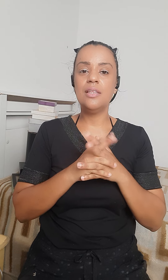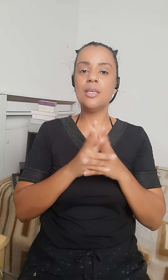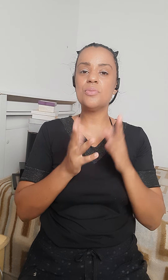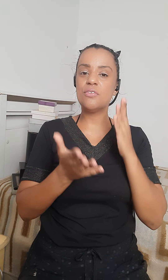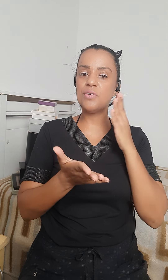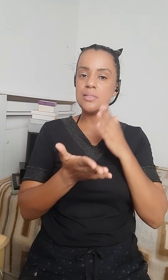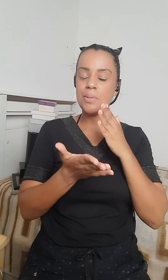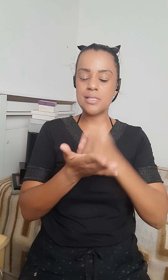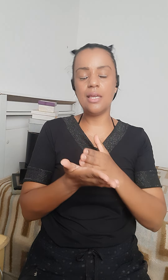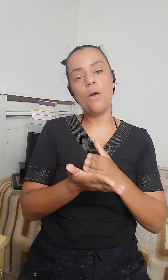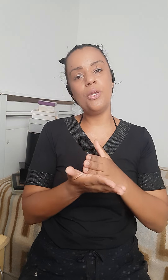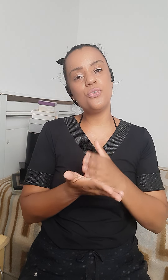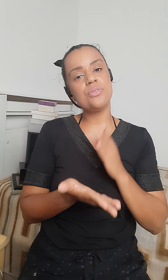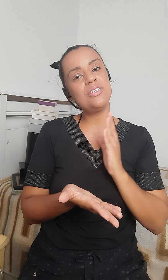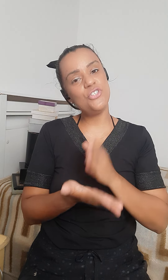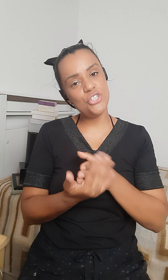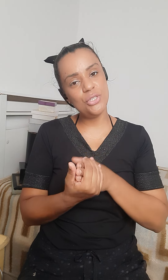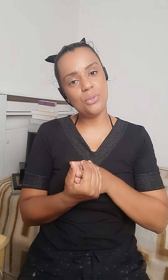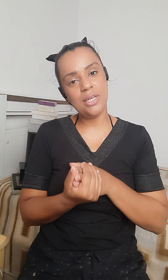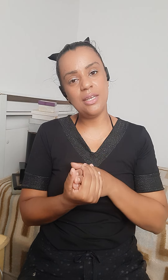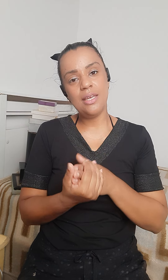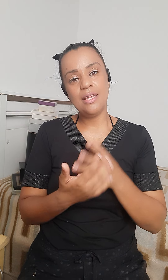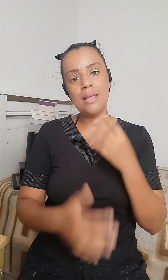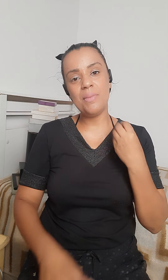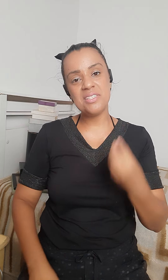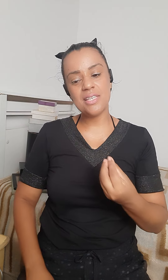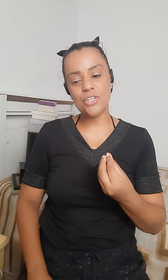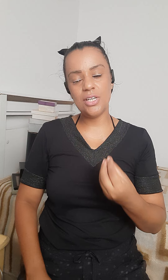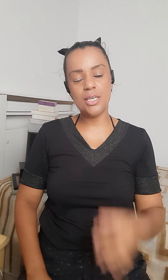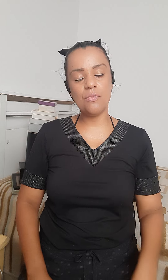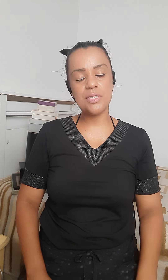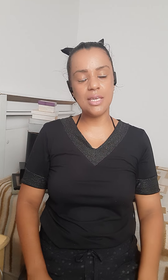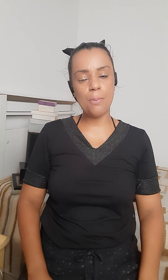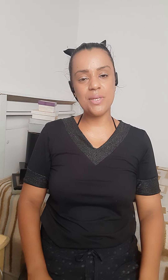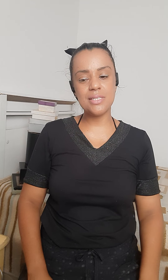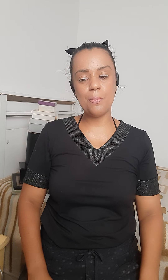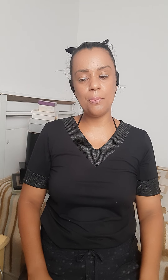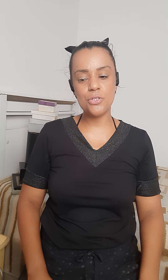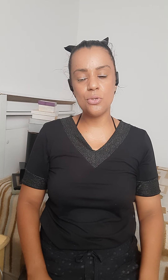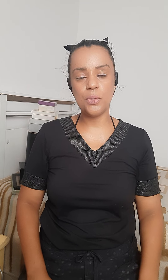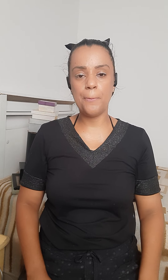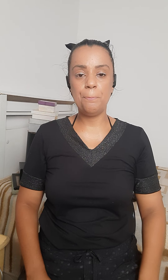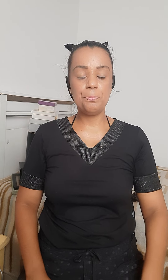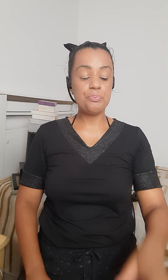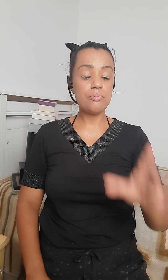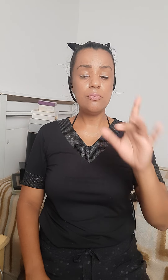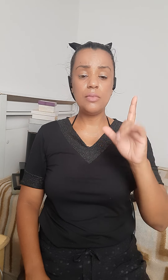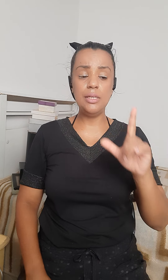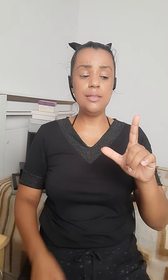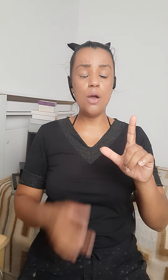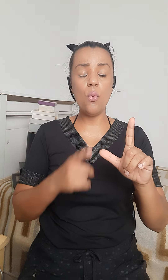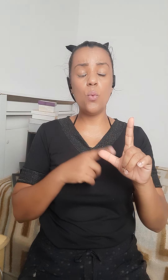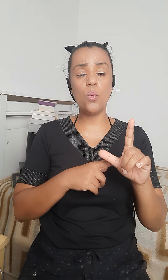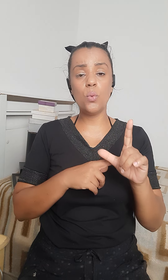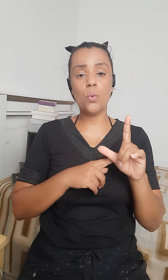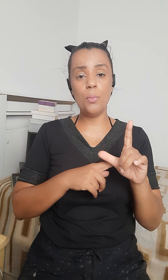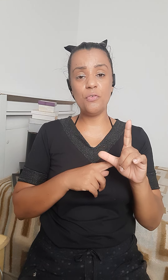Temos que passar realmente o sentido, né, da mensagem ali que você quer passar para a pessoa. Então, como eu falo